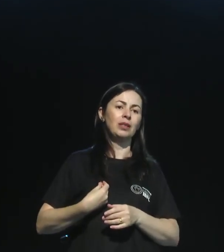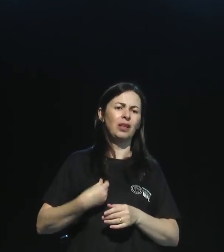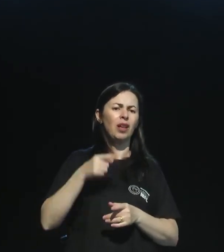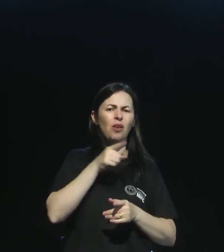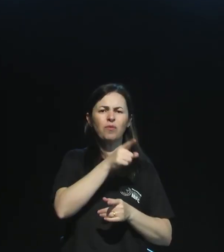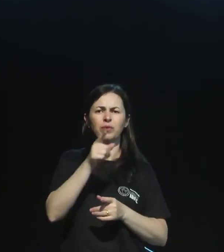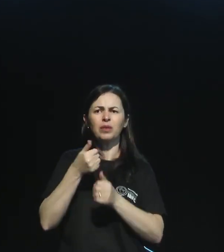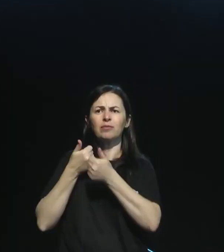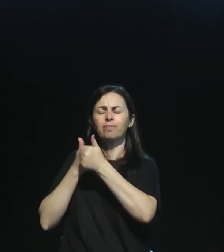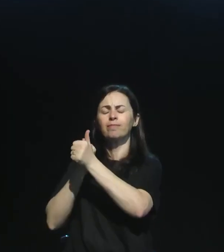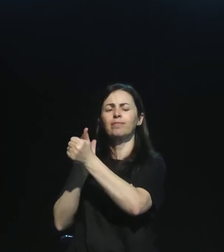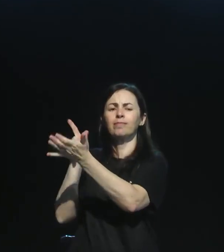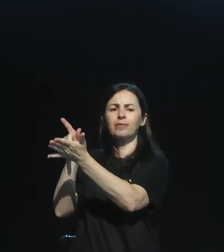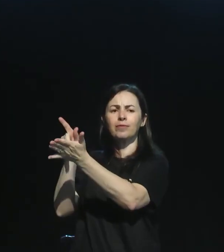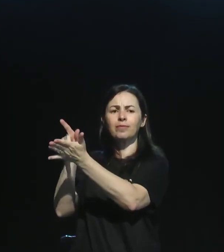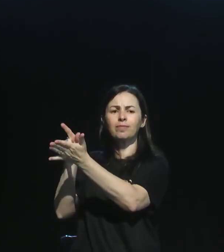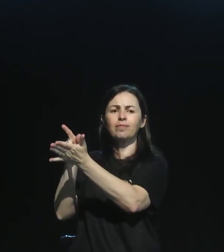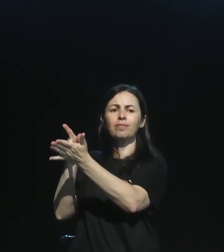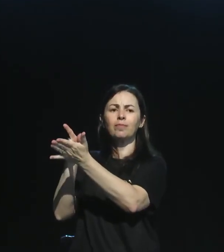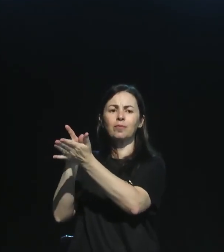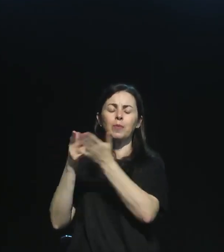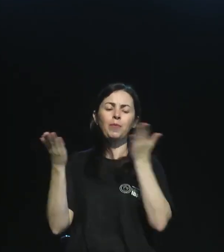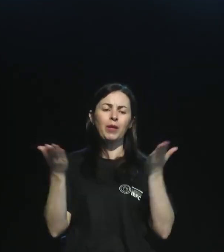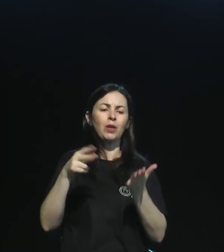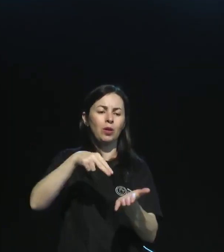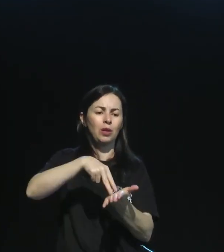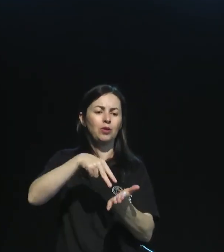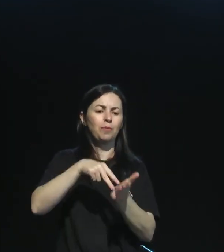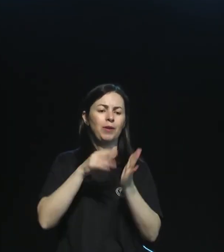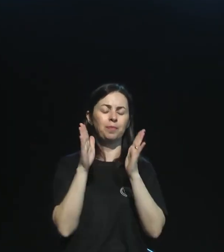verdade? Vamos orar, fique em pé.